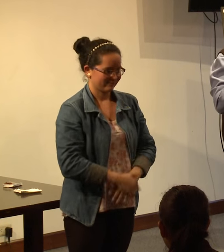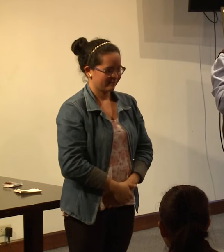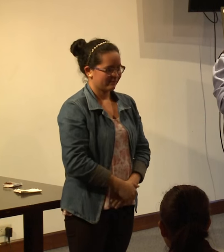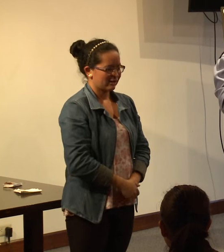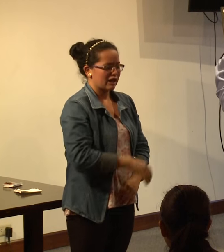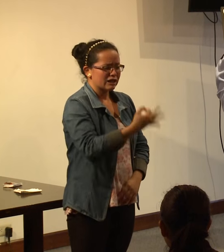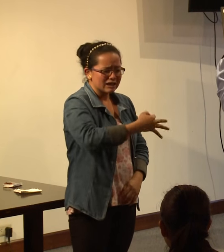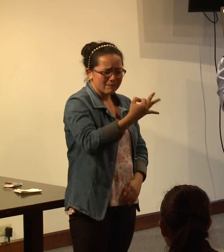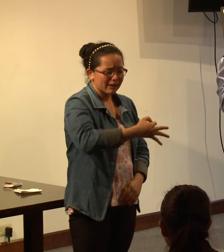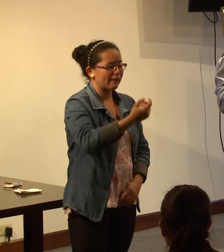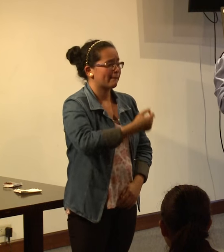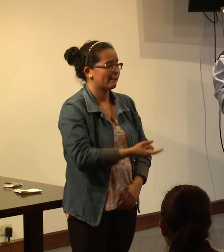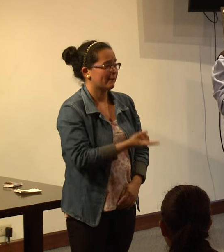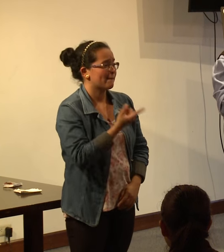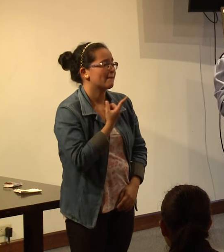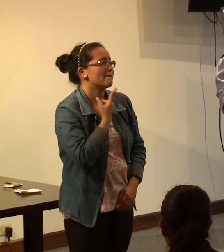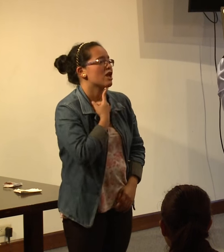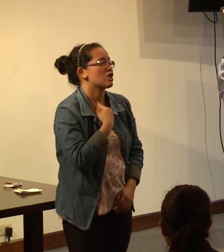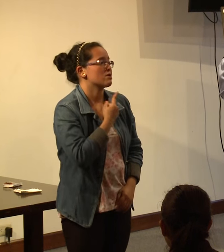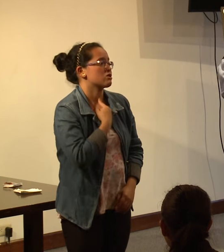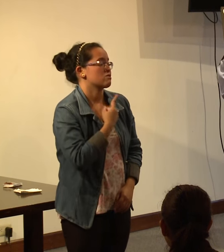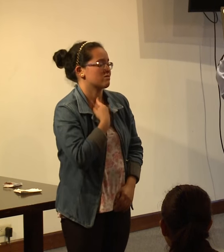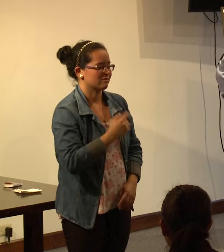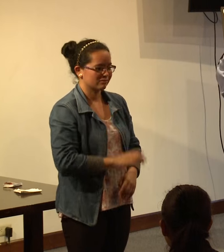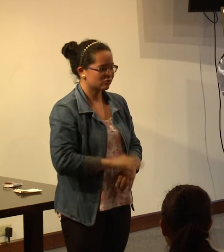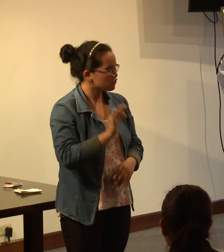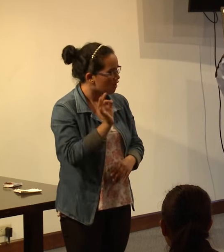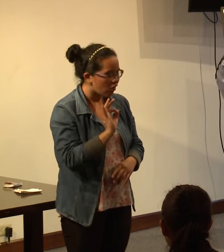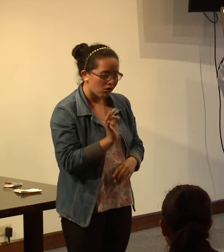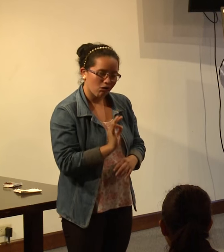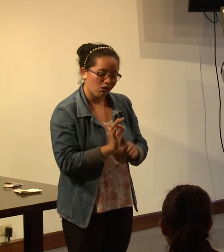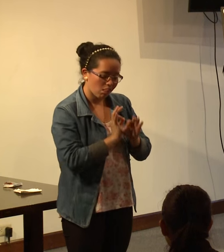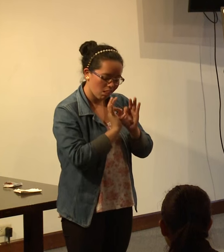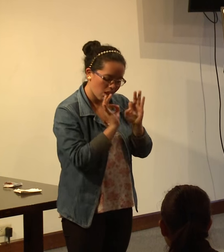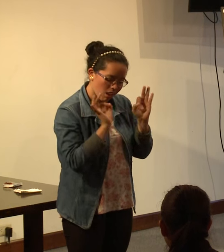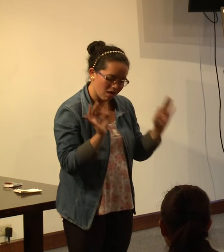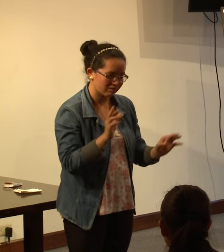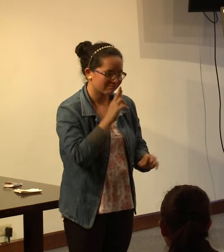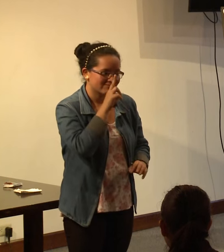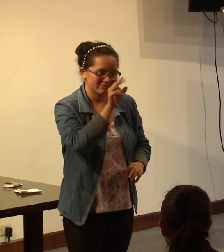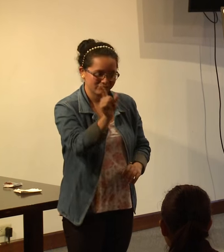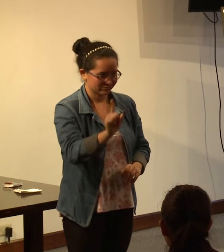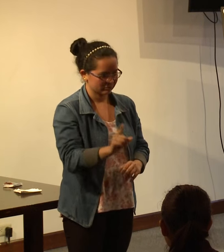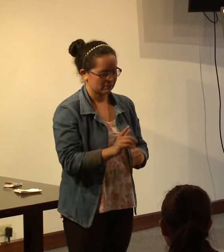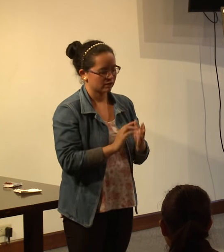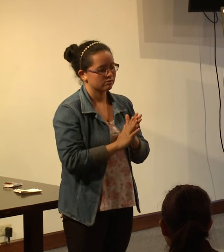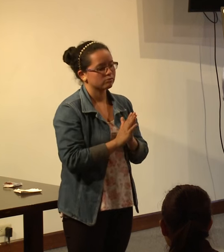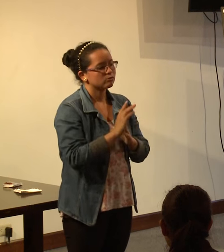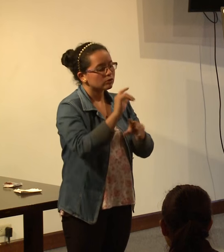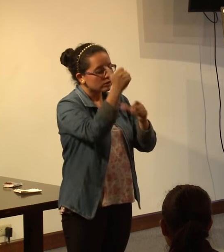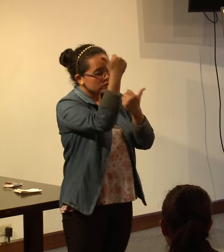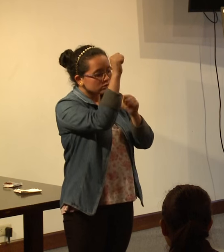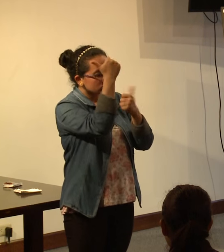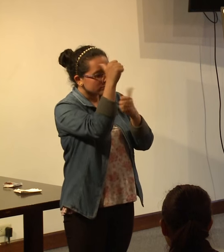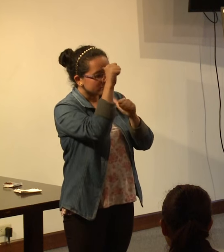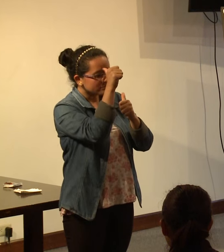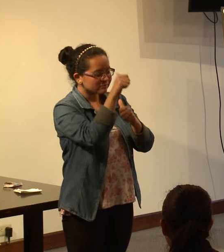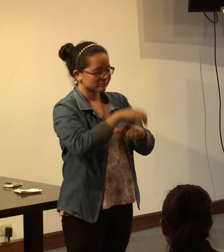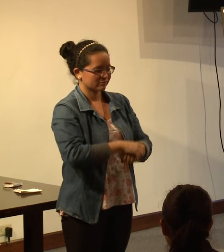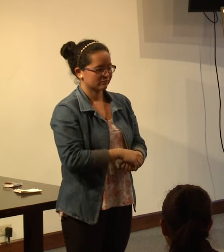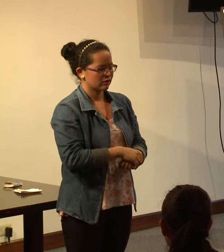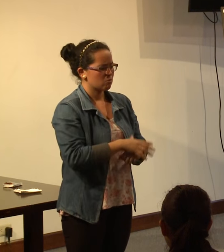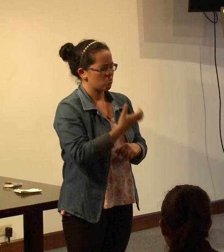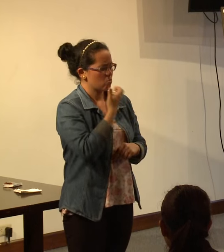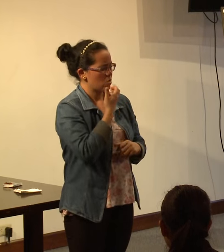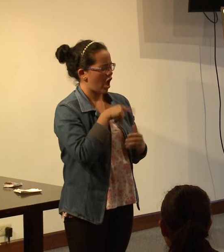es, me gusta, me gusta, me gusta. Uno no puede contestar la pregunta, tiene uno que irse uno a los criterios. Por ejemplo, si tú vienes y me traes esta obra y